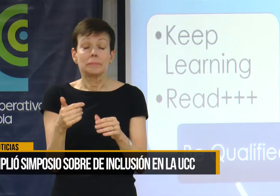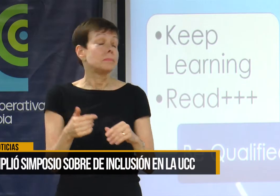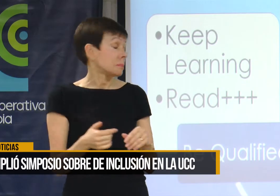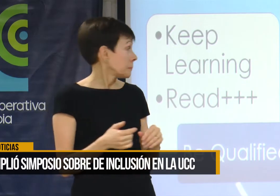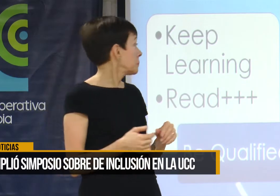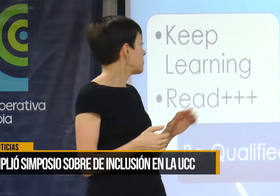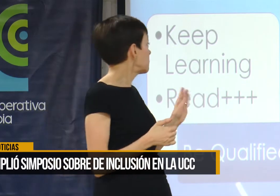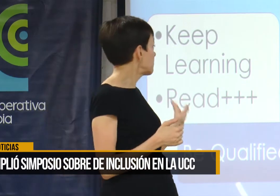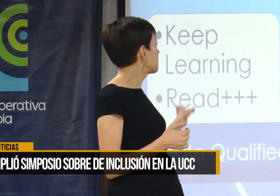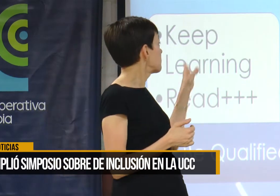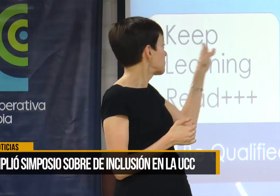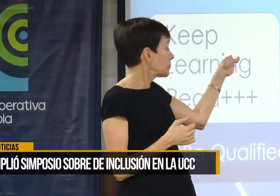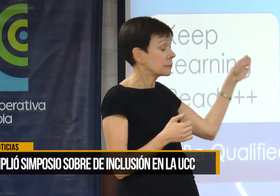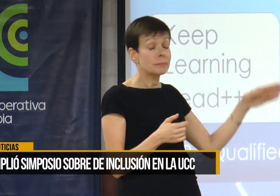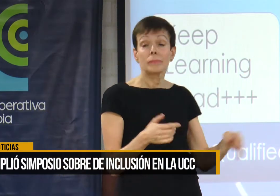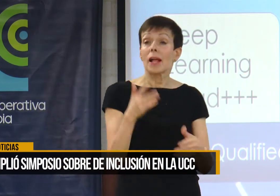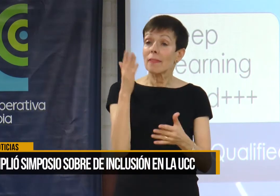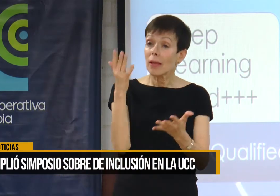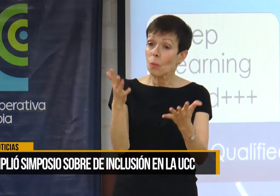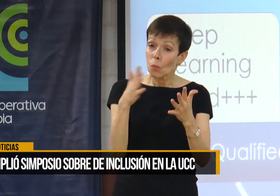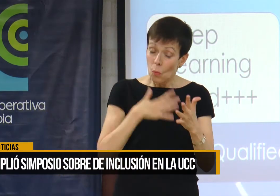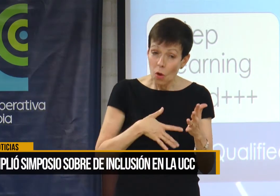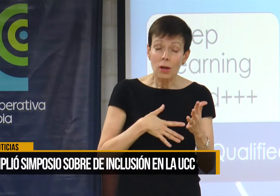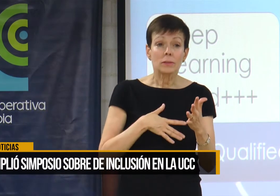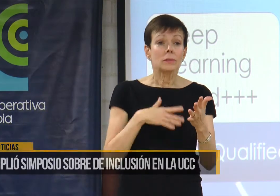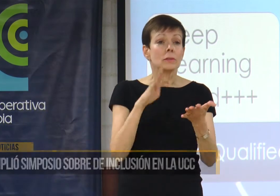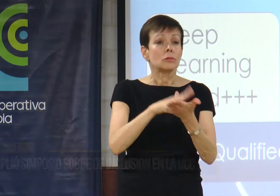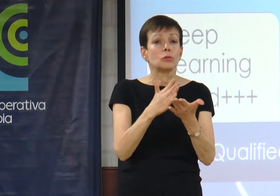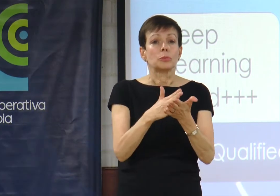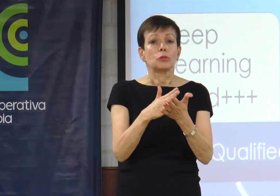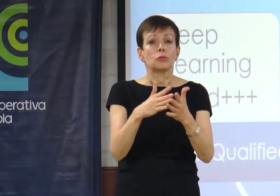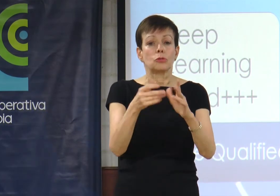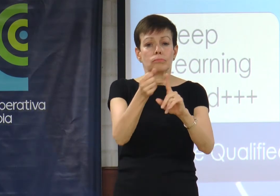y se espera que este sea el primero de muchos más espacios académicos sobre este tema.